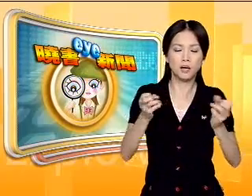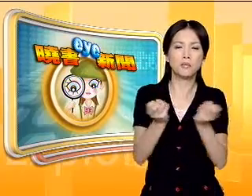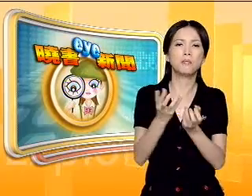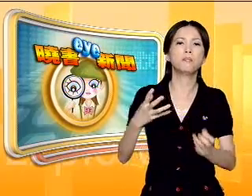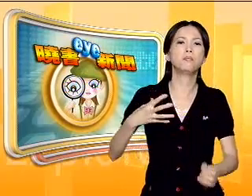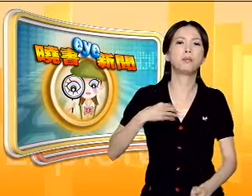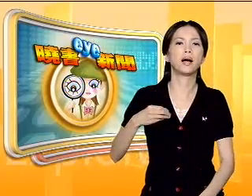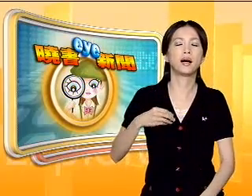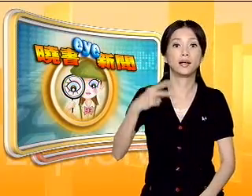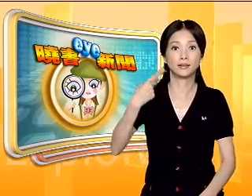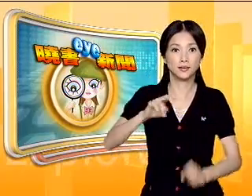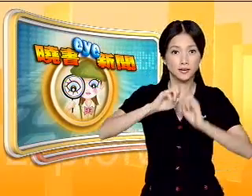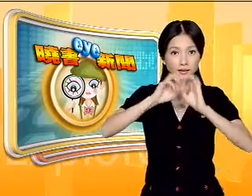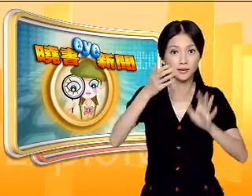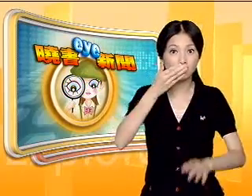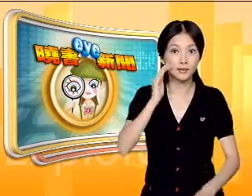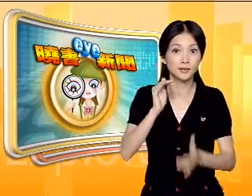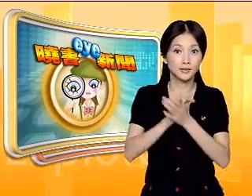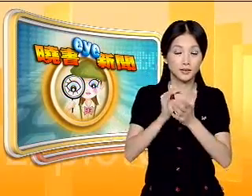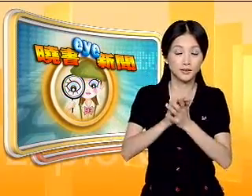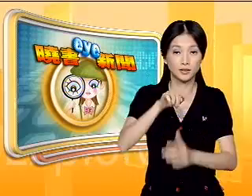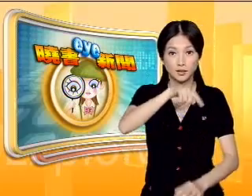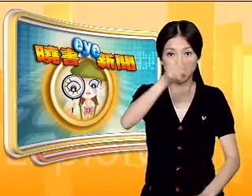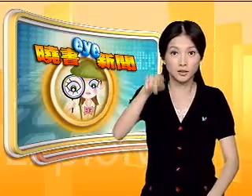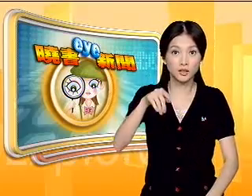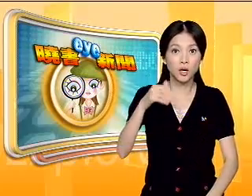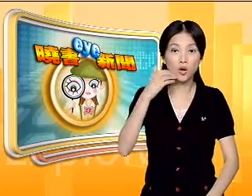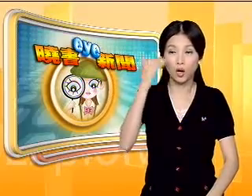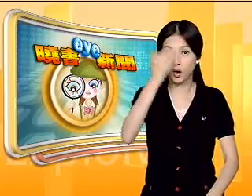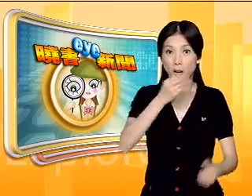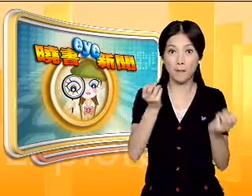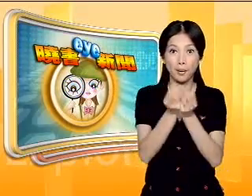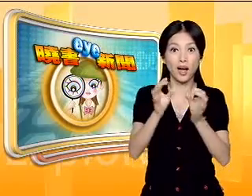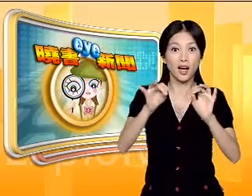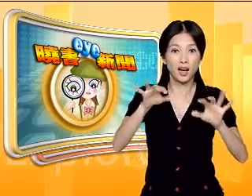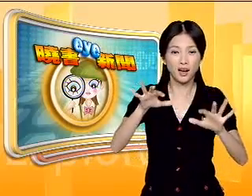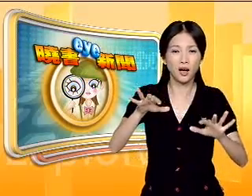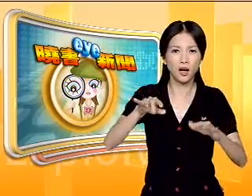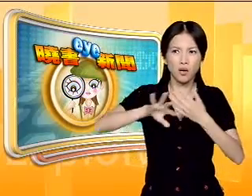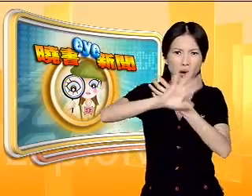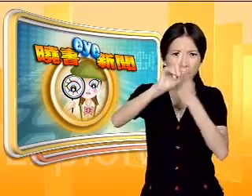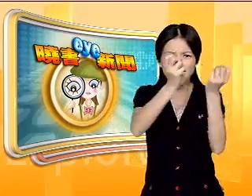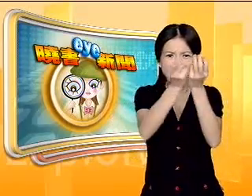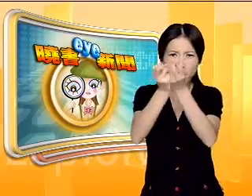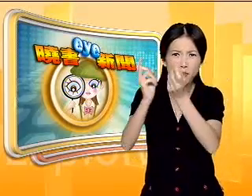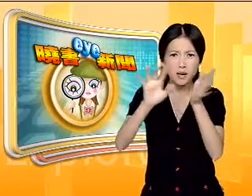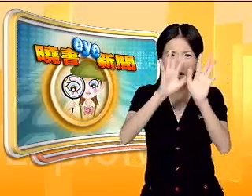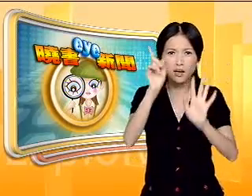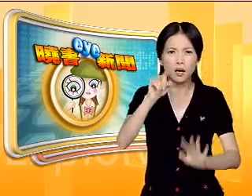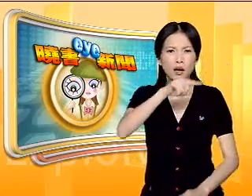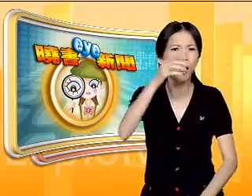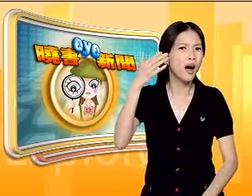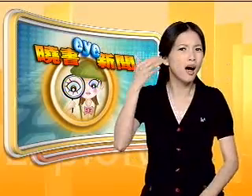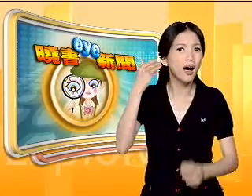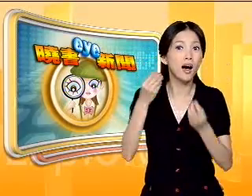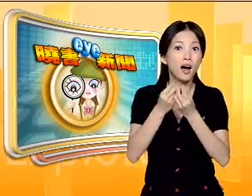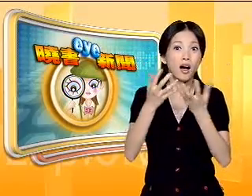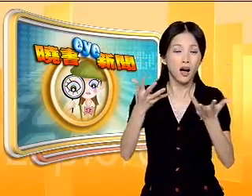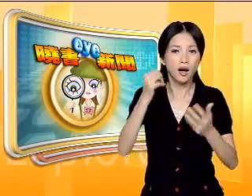提醒听障朋友们注意，地震发生的时候，因为听不到，不晓得外界发生了什么事情，所以要记得自己